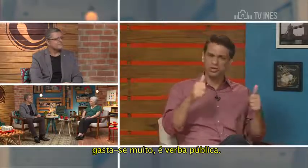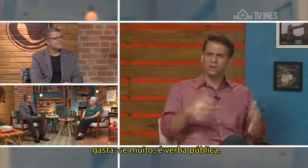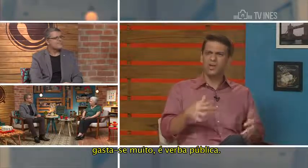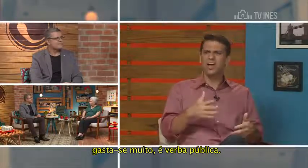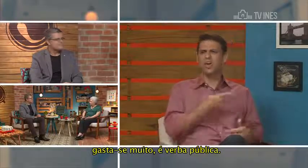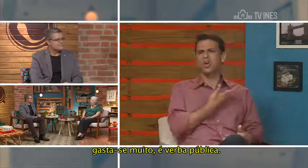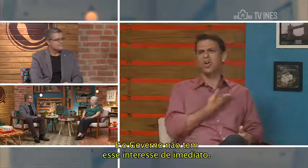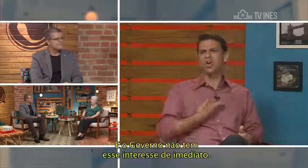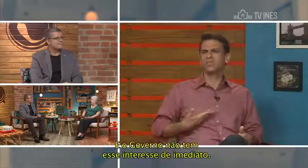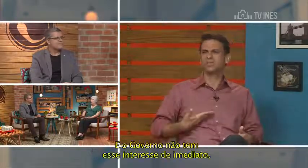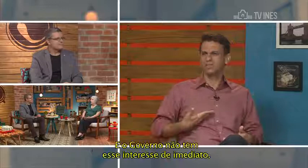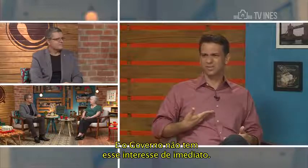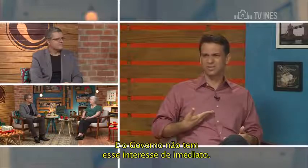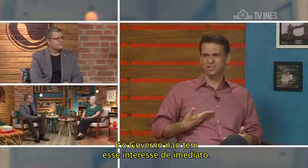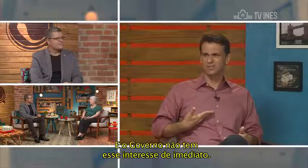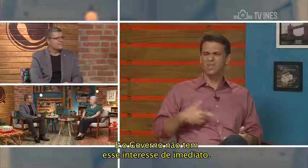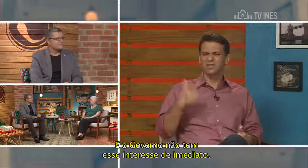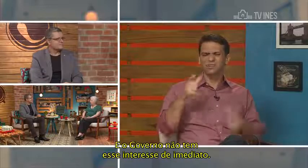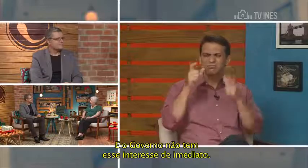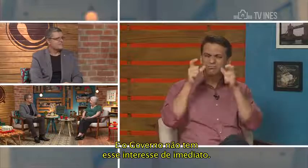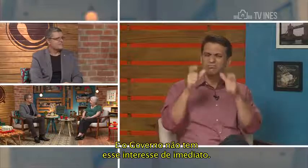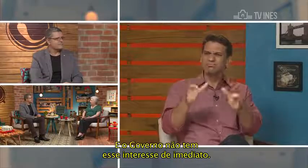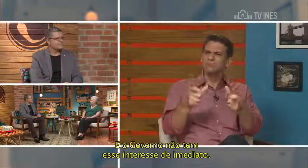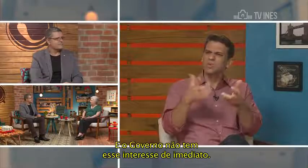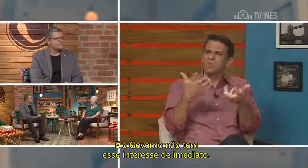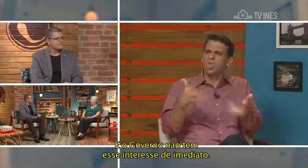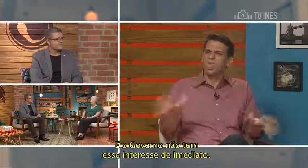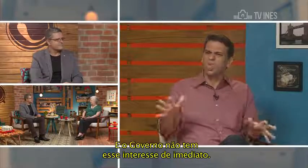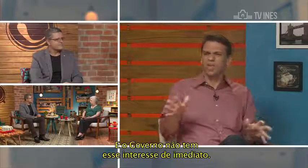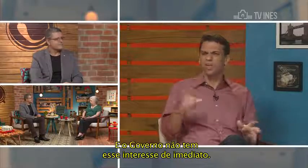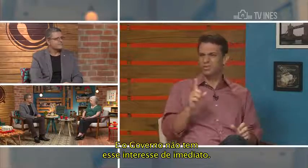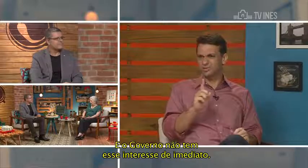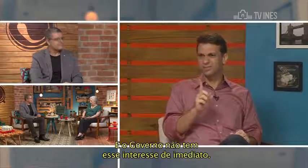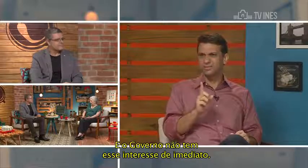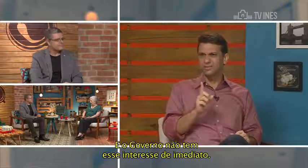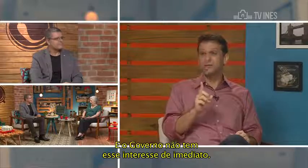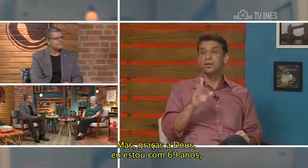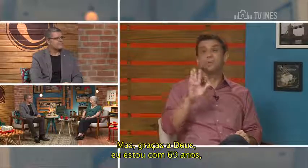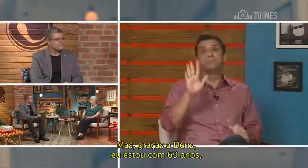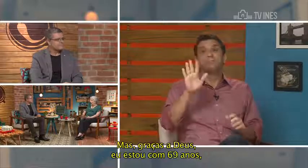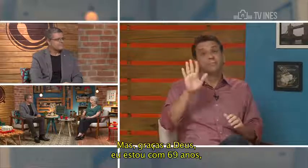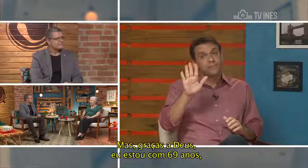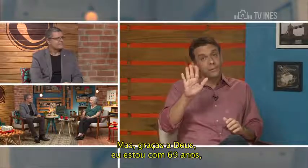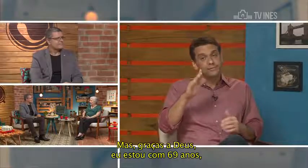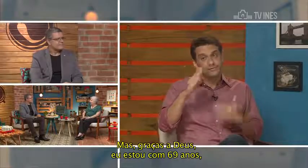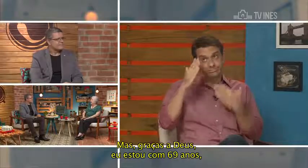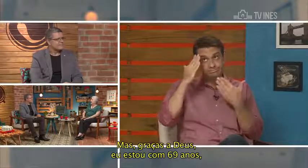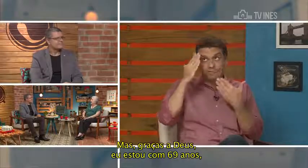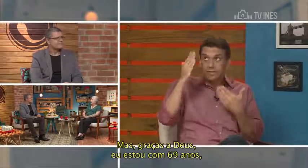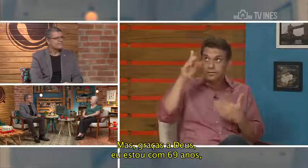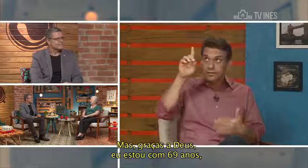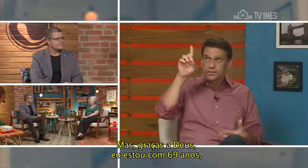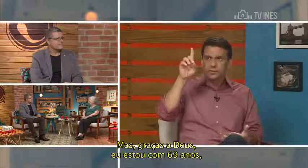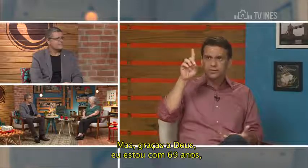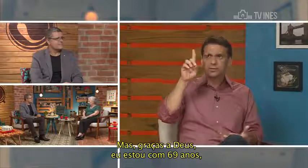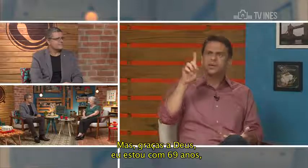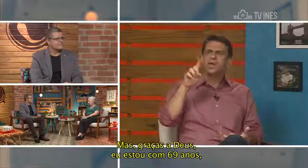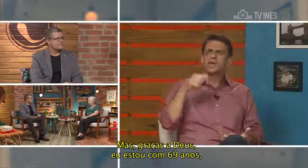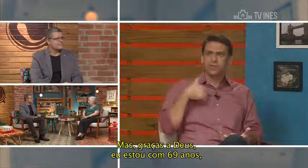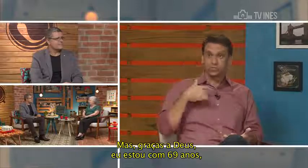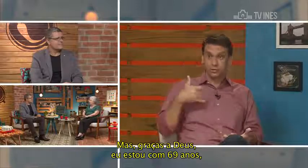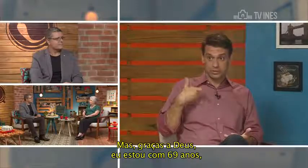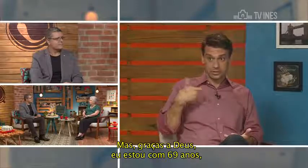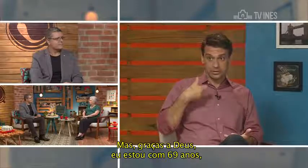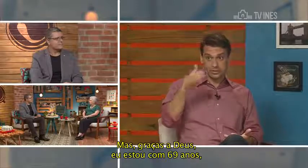verba pública E o governo Não tem Esse interesse De imediato Mas graças a Deus